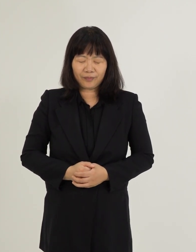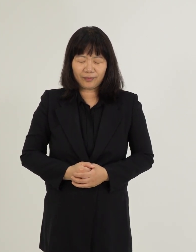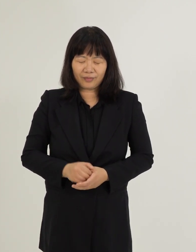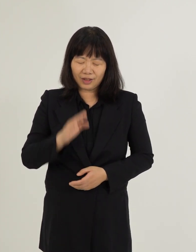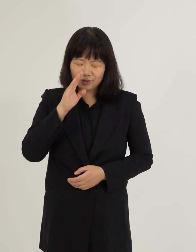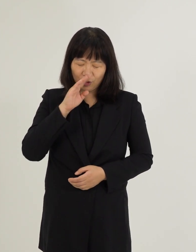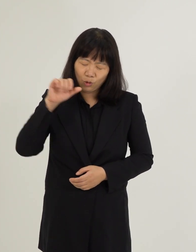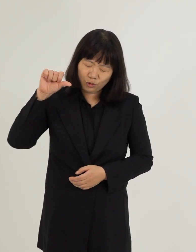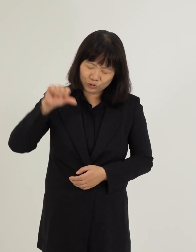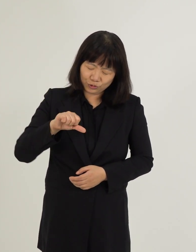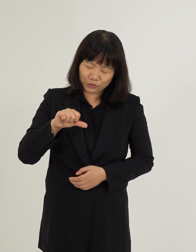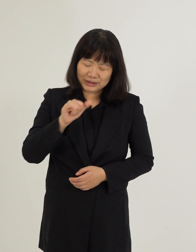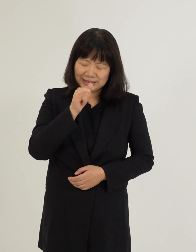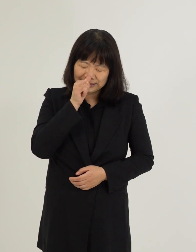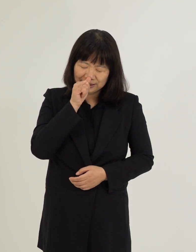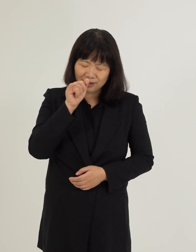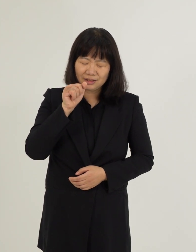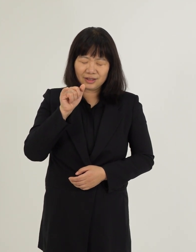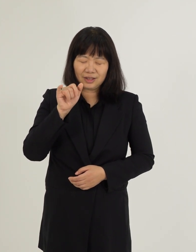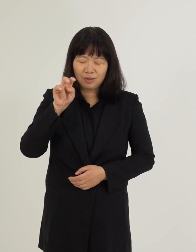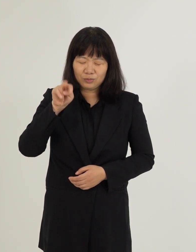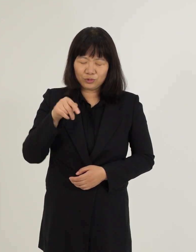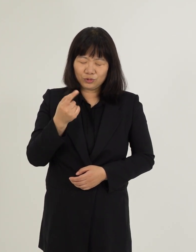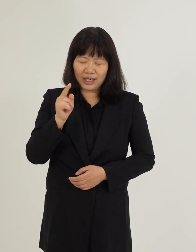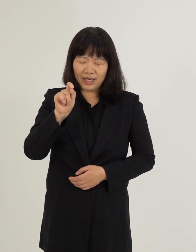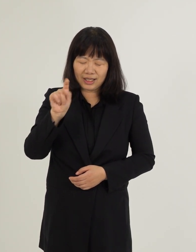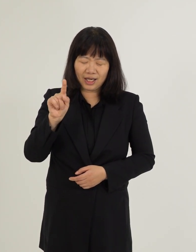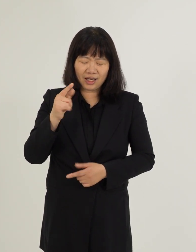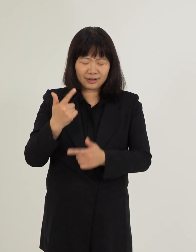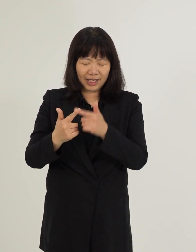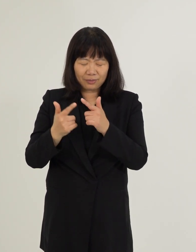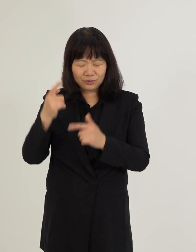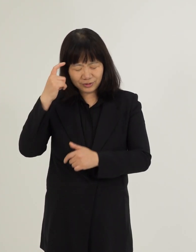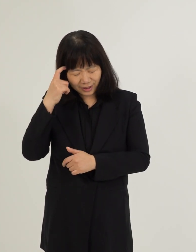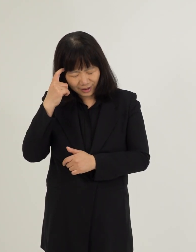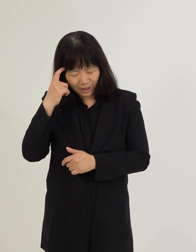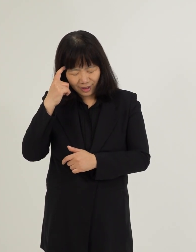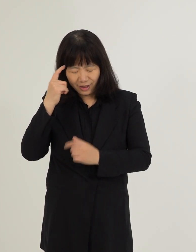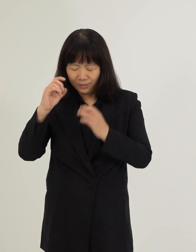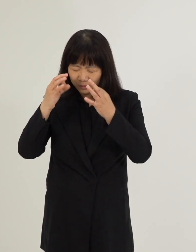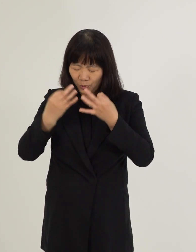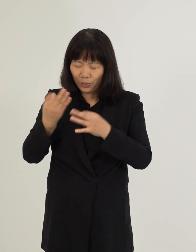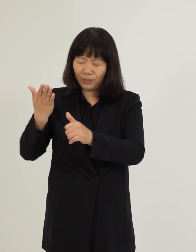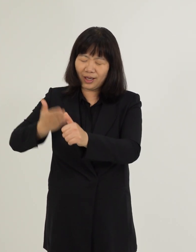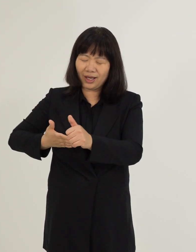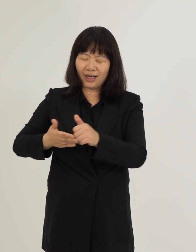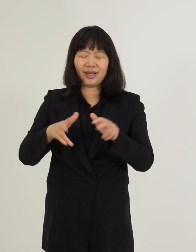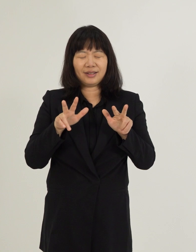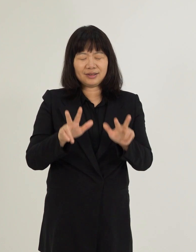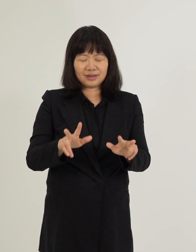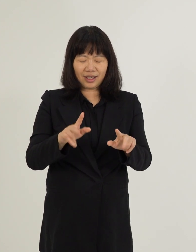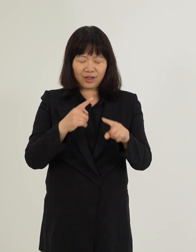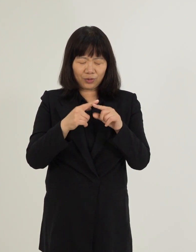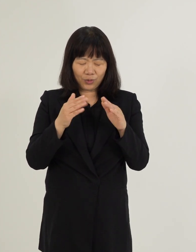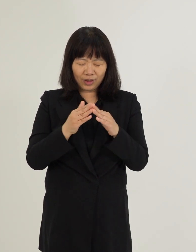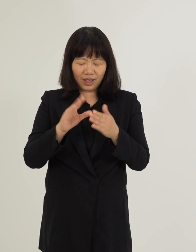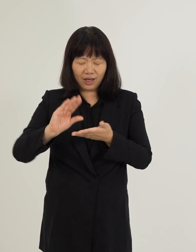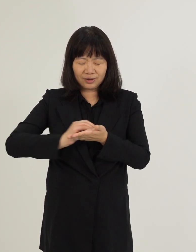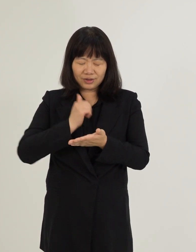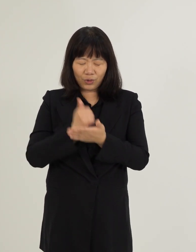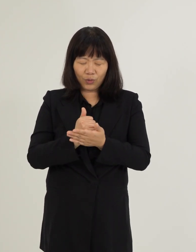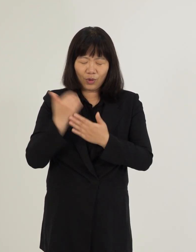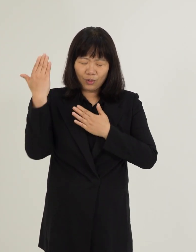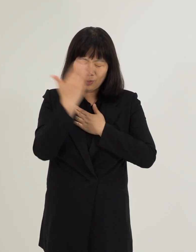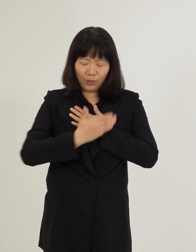아닌지를 돌아보십시다. 이제 교회가, 아니 그리스도의 몸된 하나님의